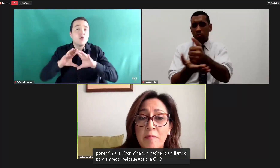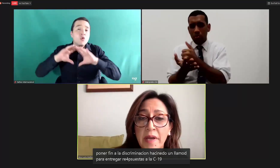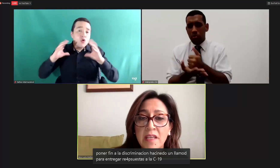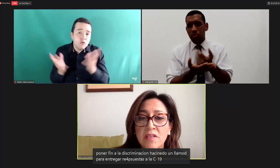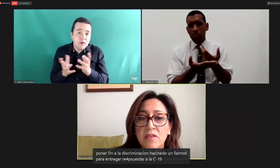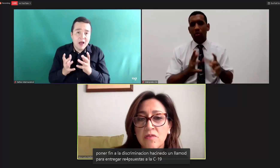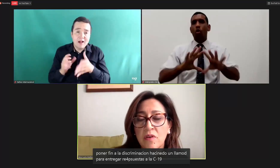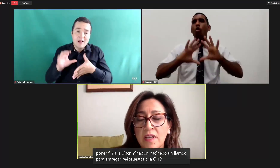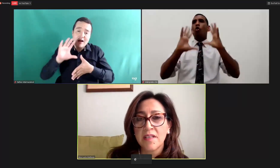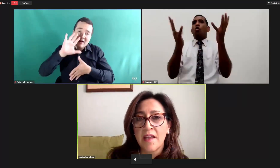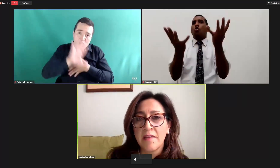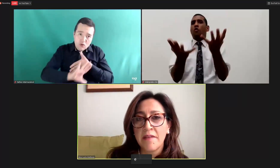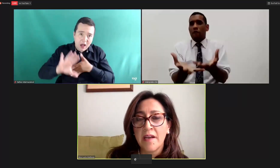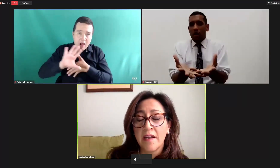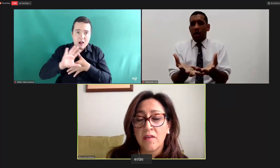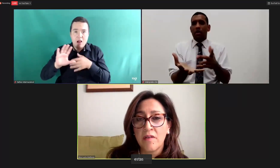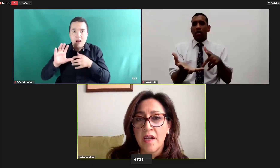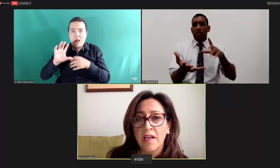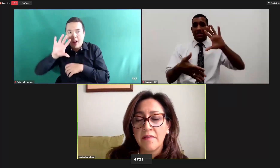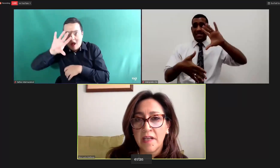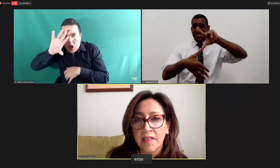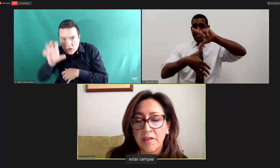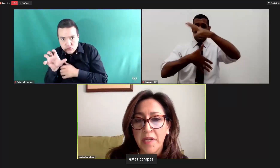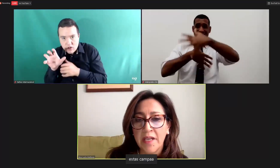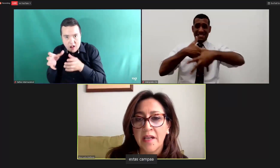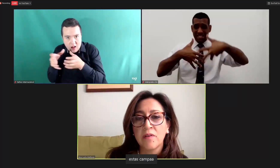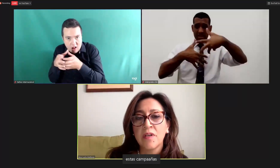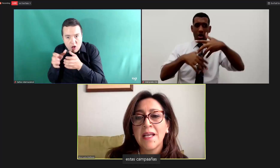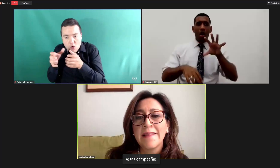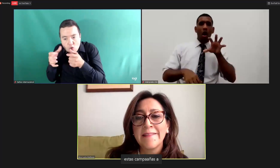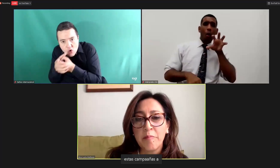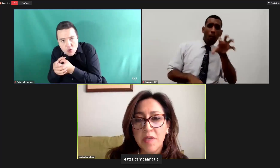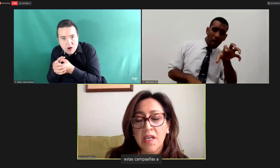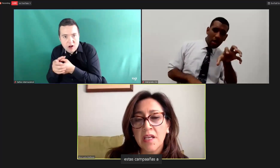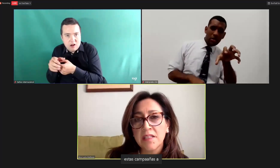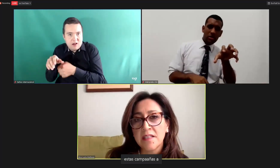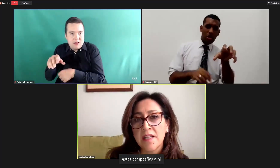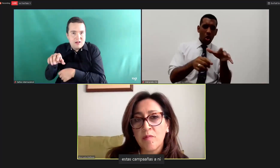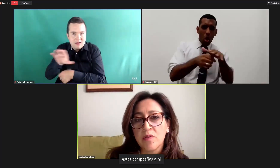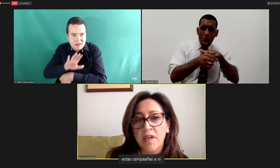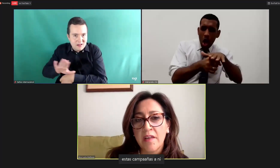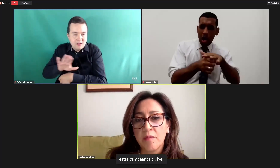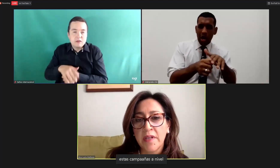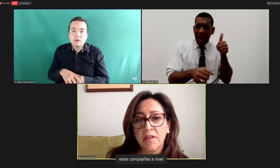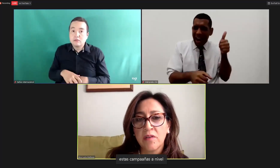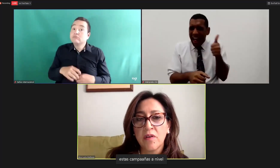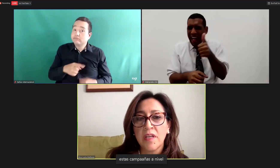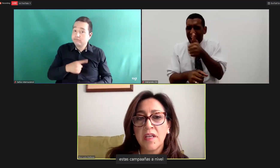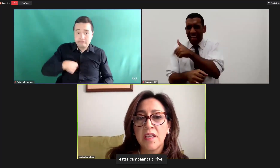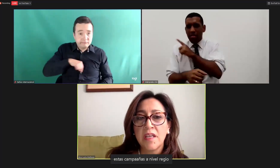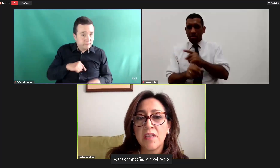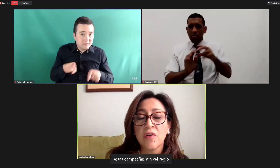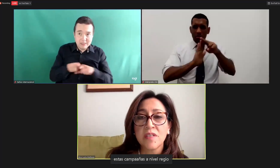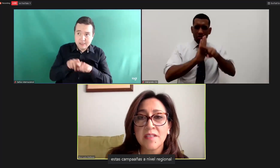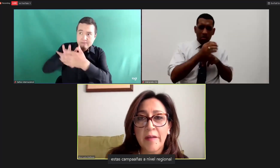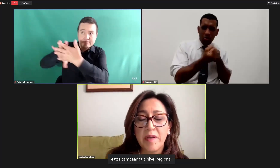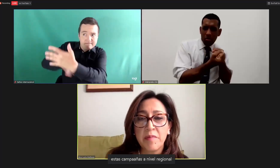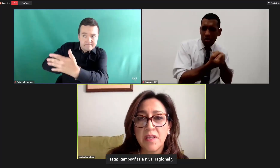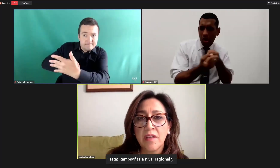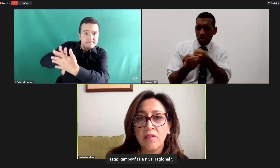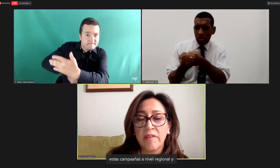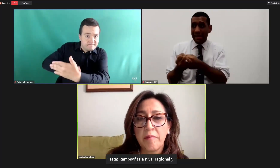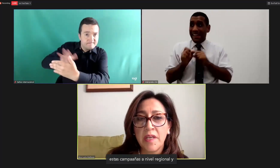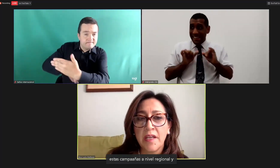Estas campañas son las que a nivel regional, a nivel latinoamericano, también las estamos adoptando, y nos